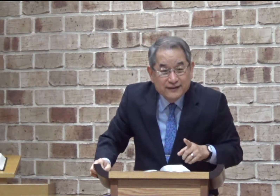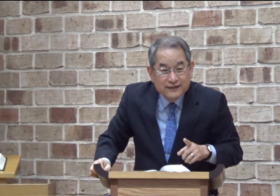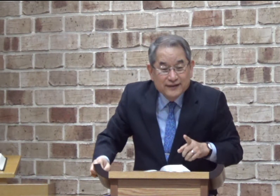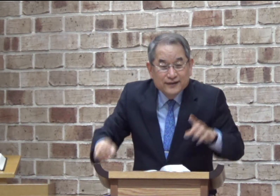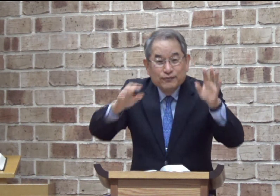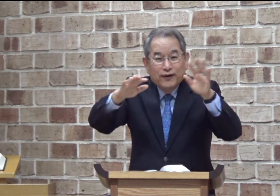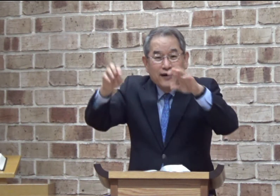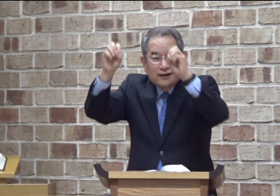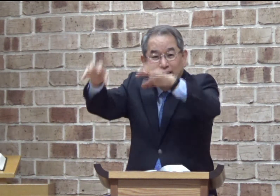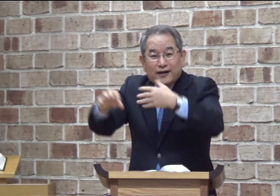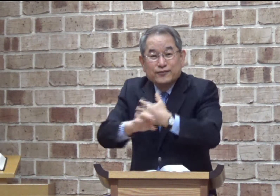얘기한 것입니다.